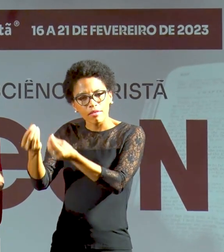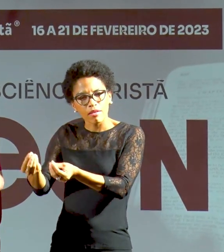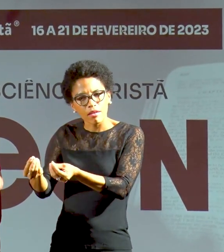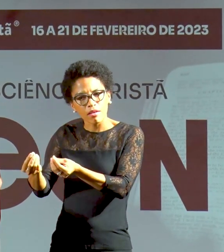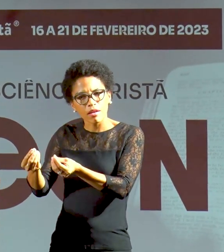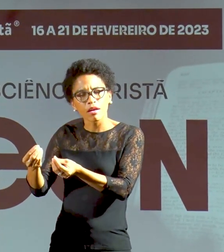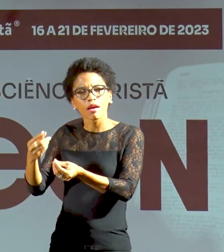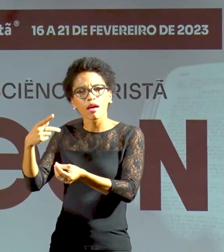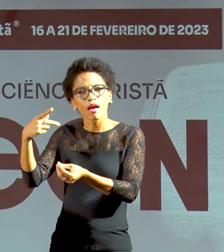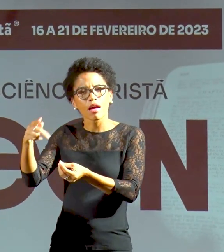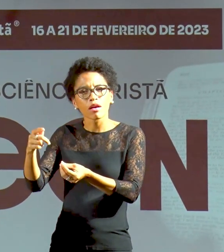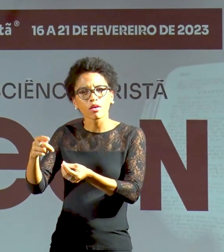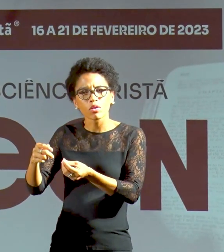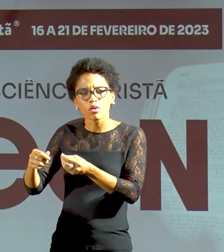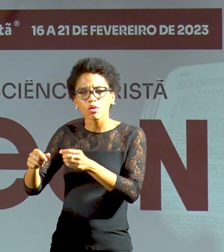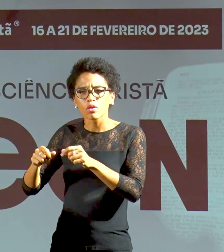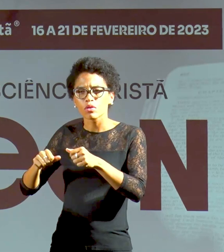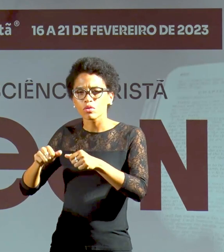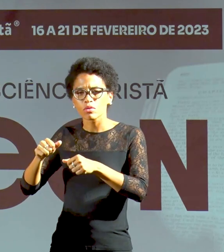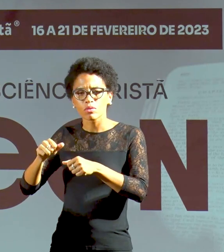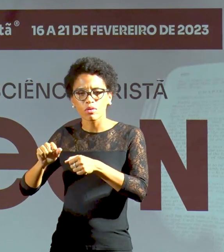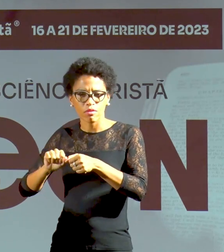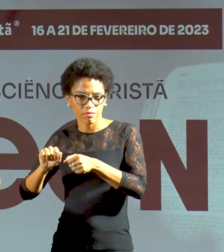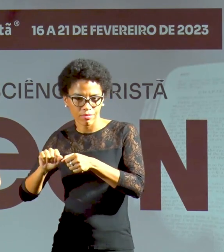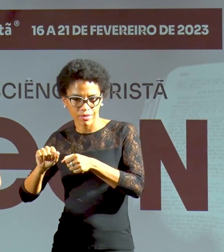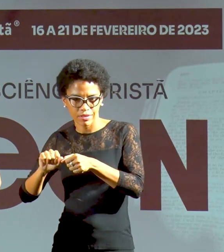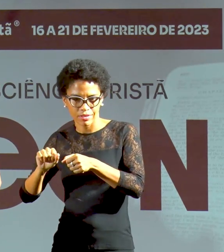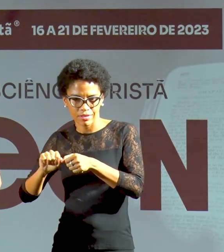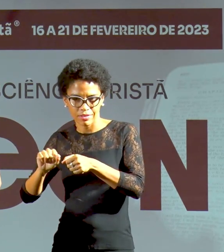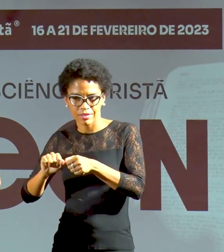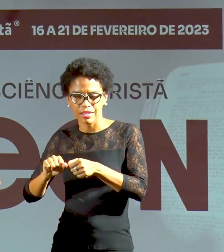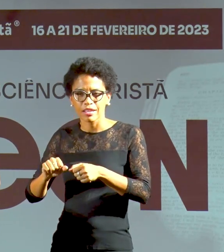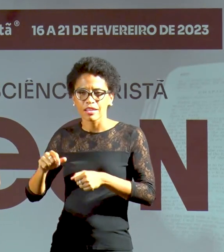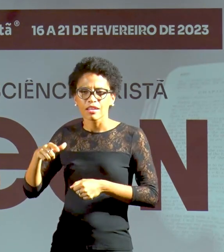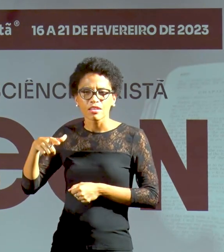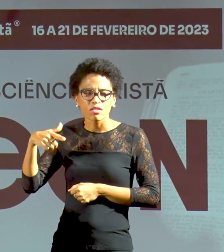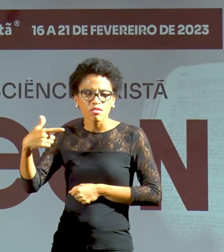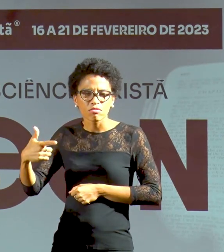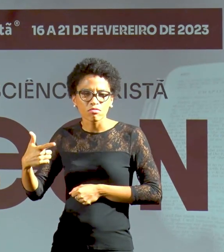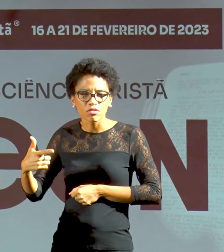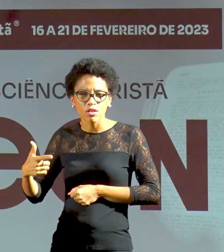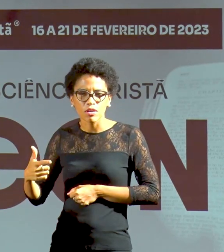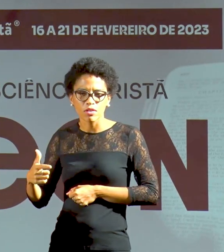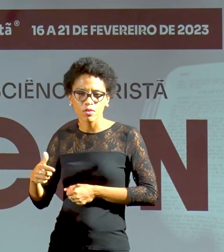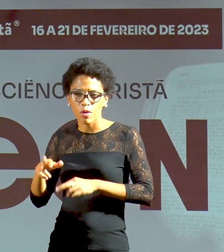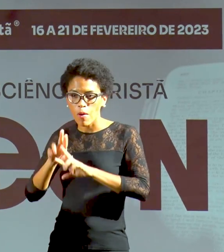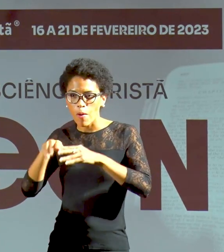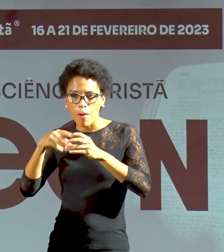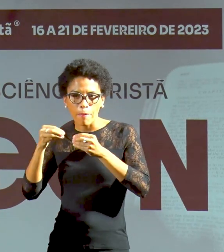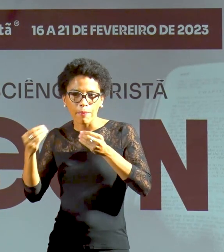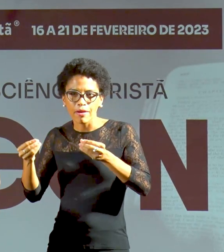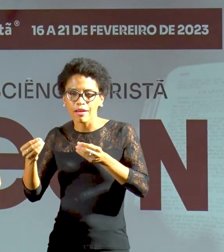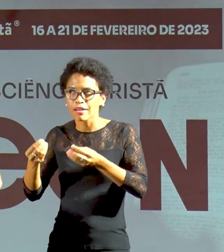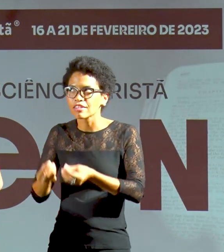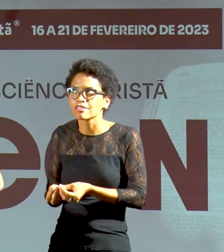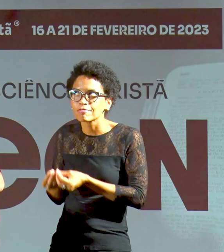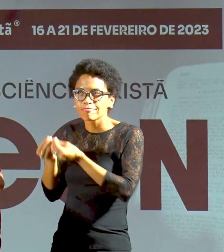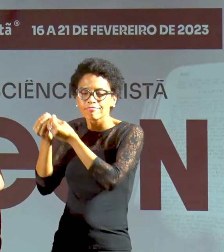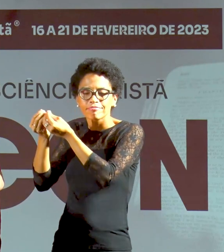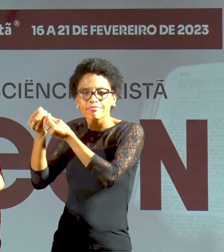e seja cumprida a tua recompensa do Senhor Deus de Israel